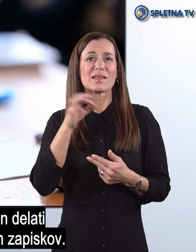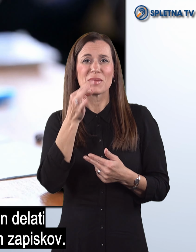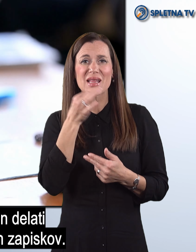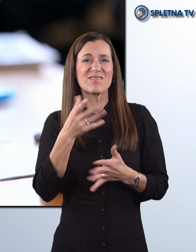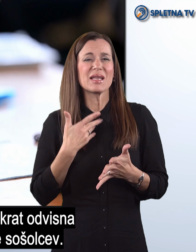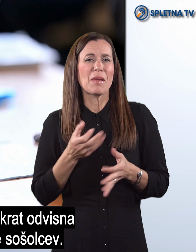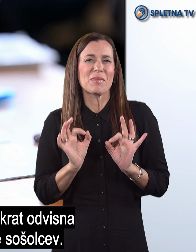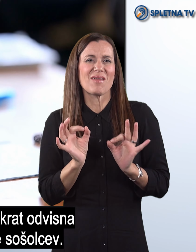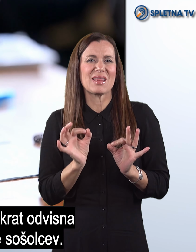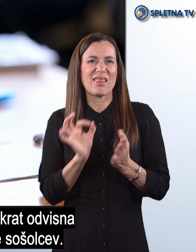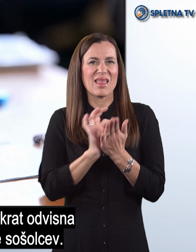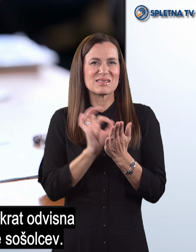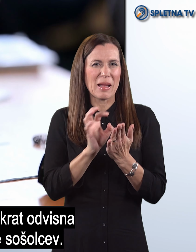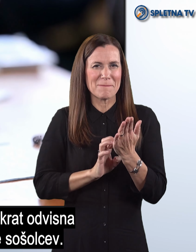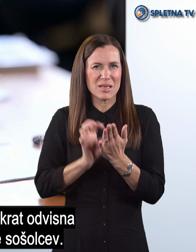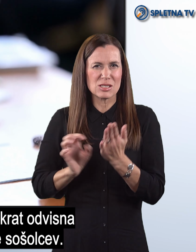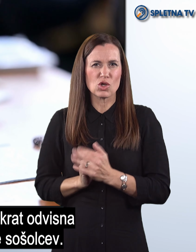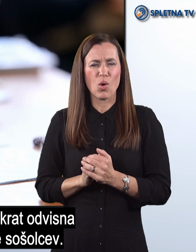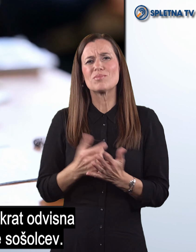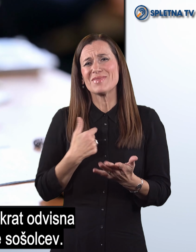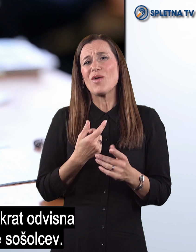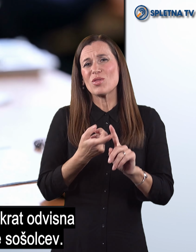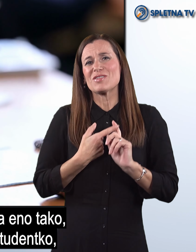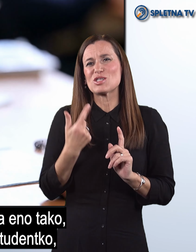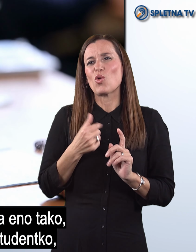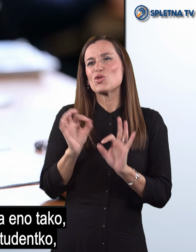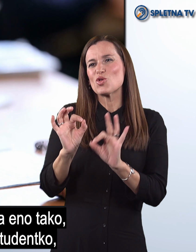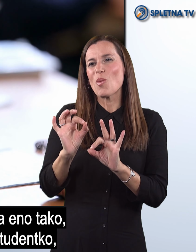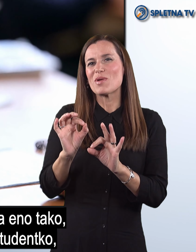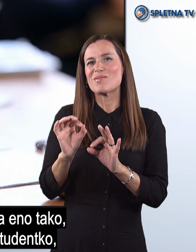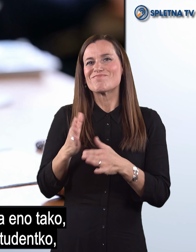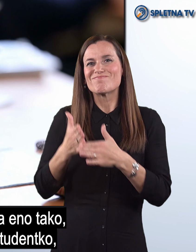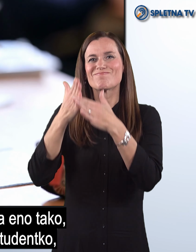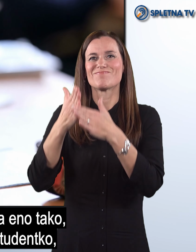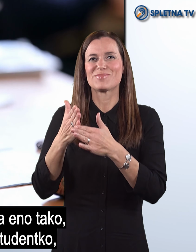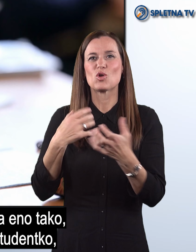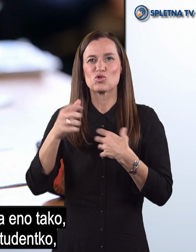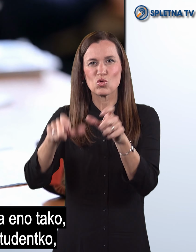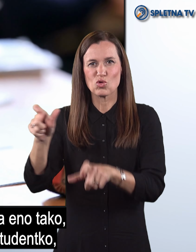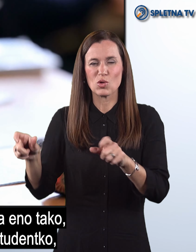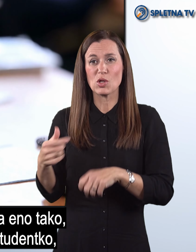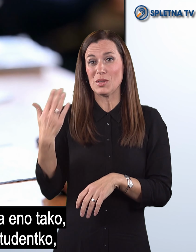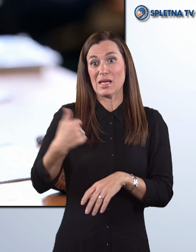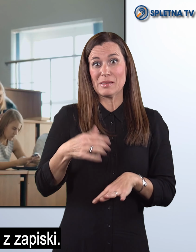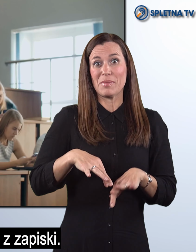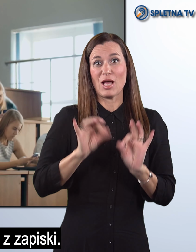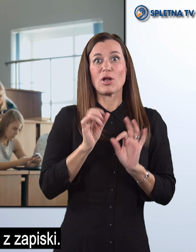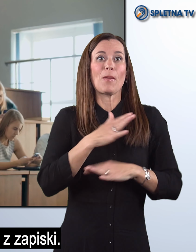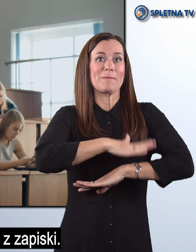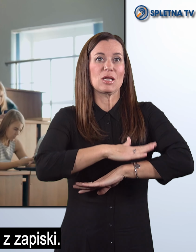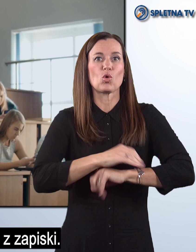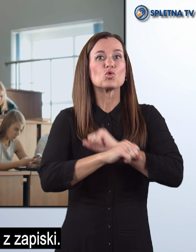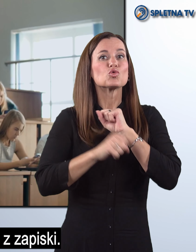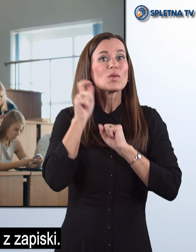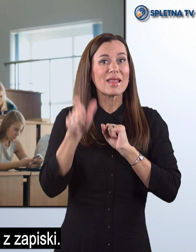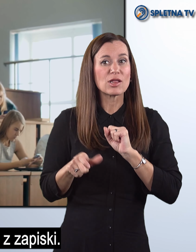kvalitetnih zapiskov. Velikokrat sem odvisna od dobre volje sošolcev. Lani sem našla eno tako zelo pridno študentko, ki mi pomaga z